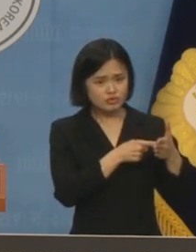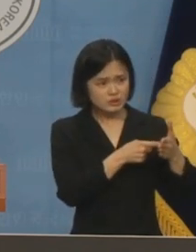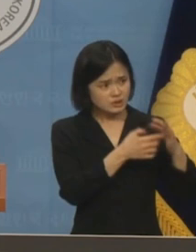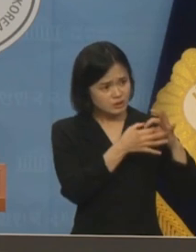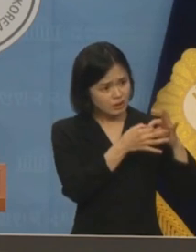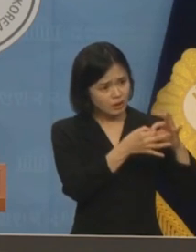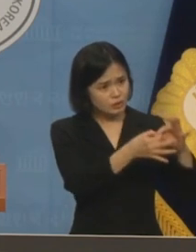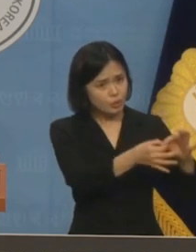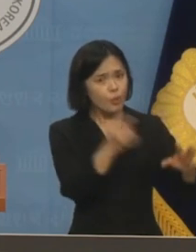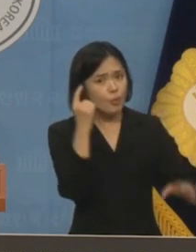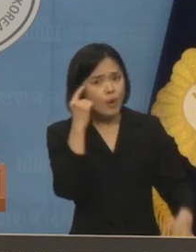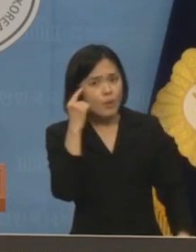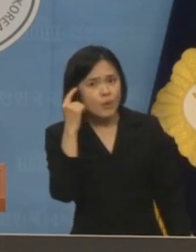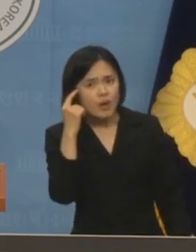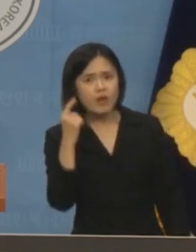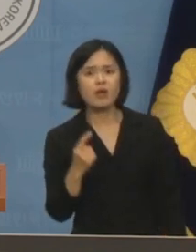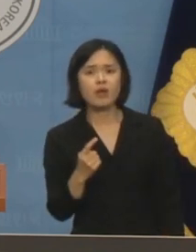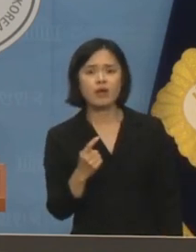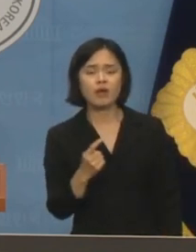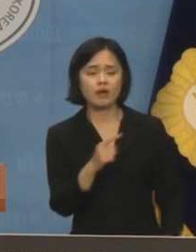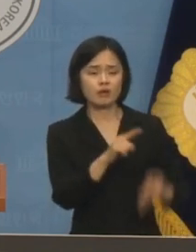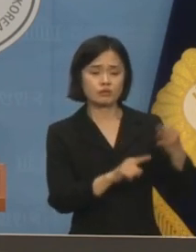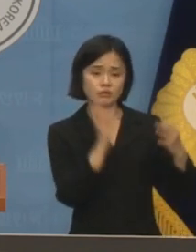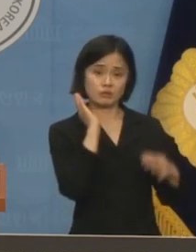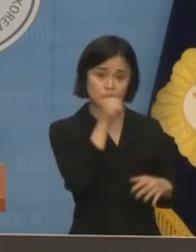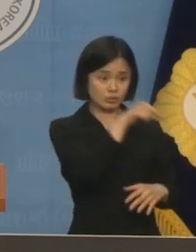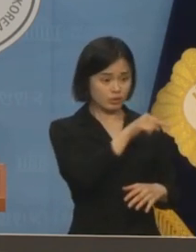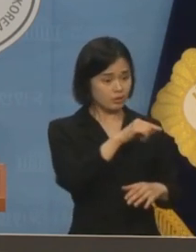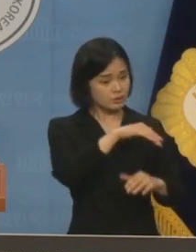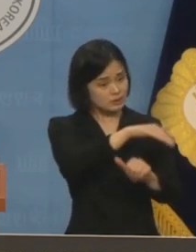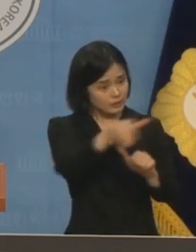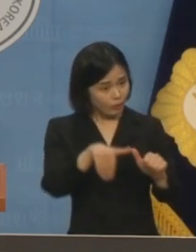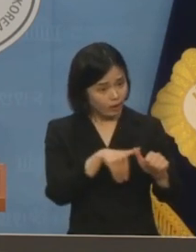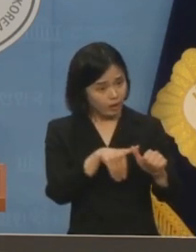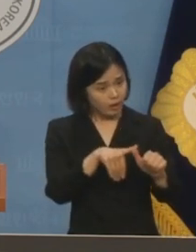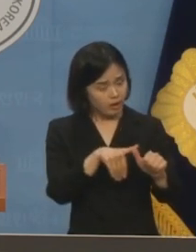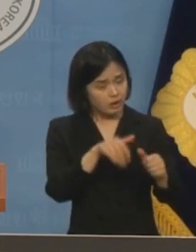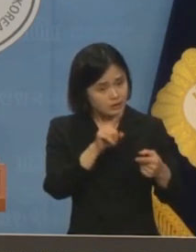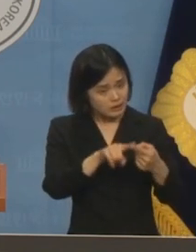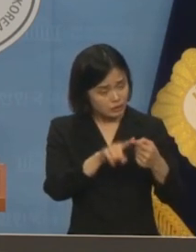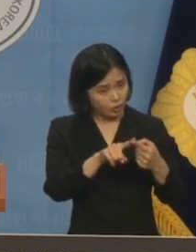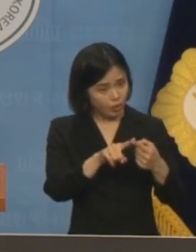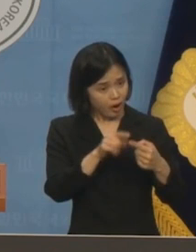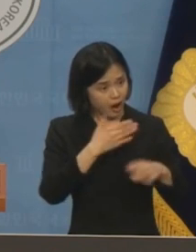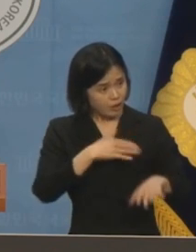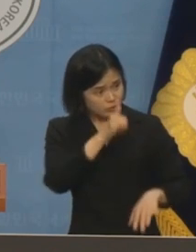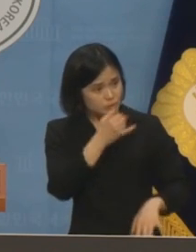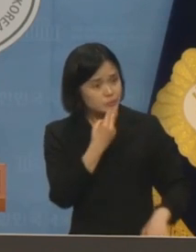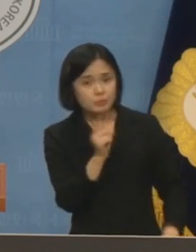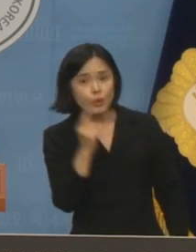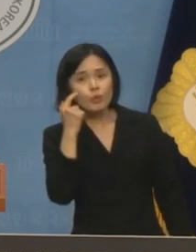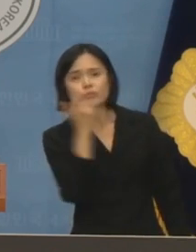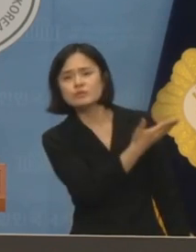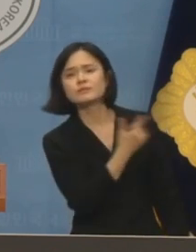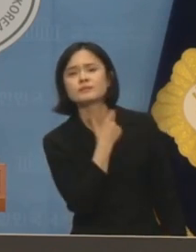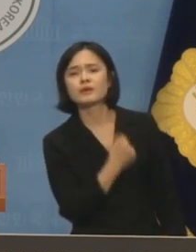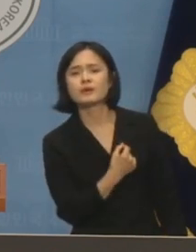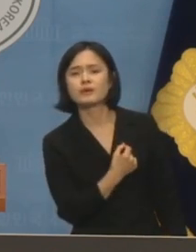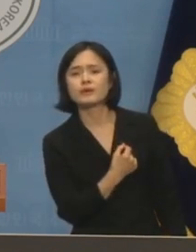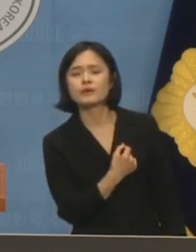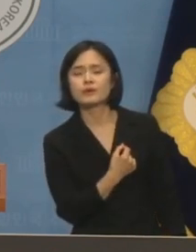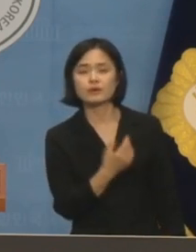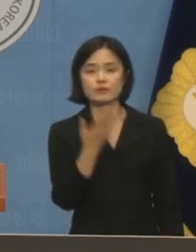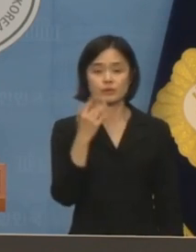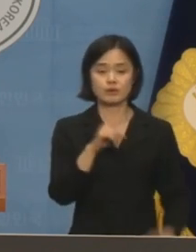윤석열 대통령은 이러한 상황을 제대로 파악하고 있는지 묻지 않을 수 없다. 우리는 지난 문재인 정부가 줄곧